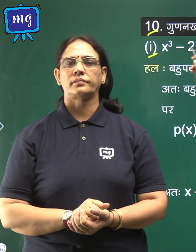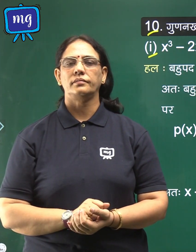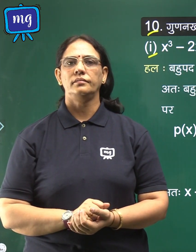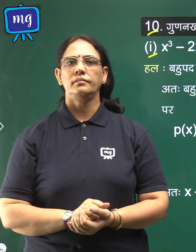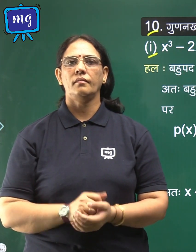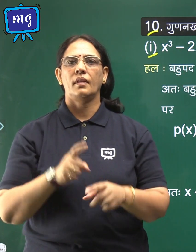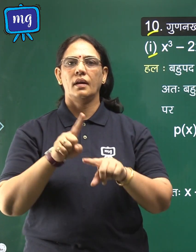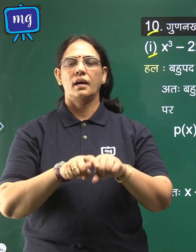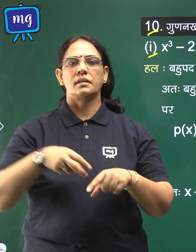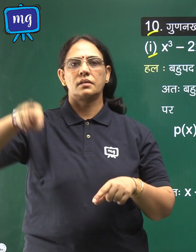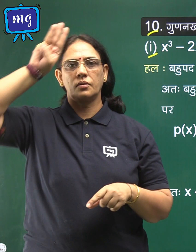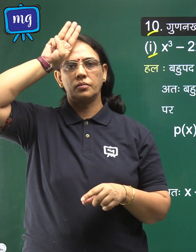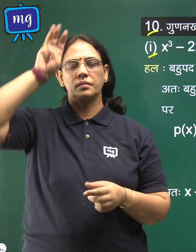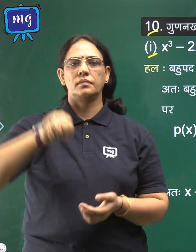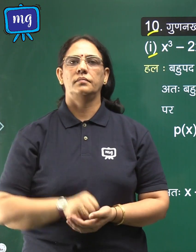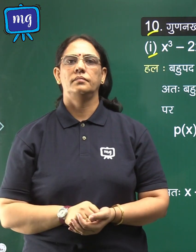x³